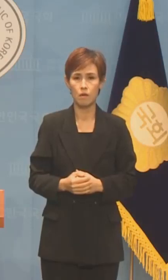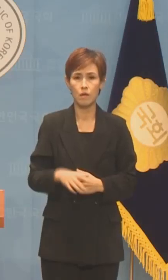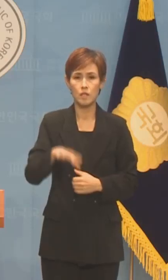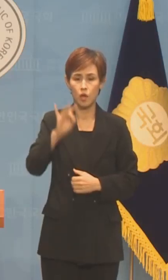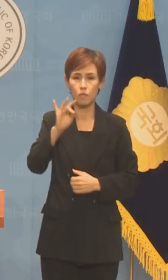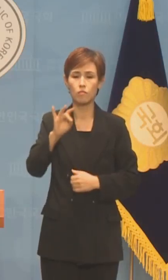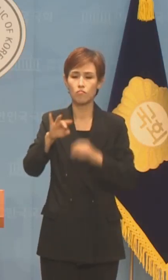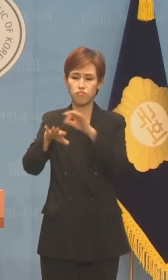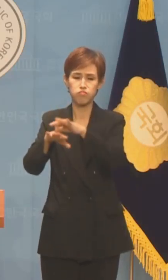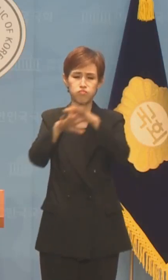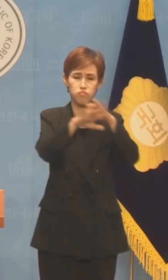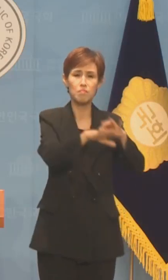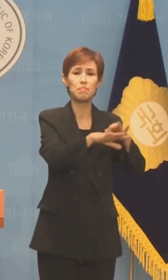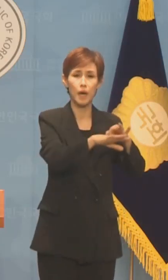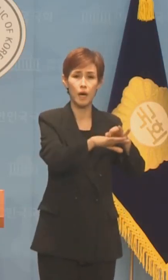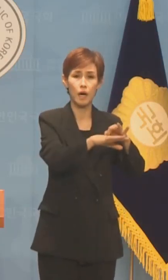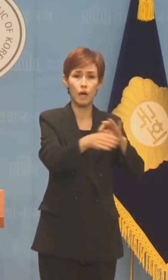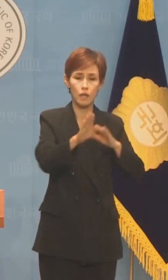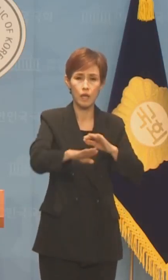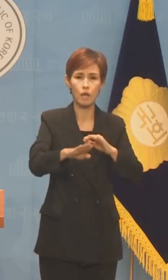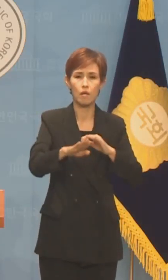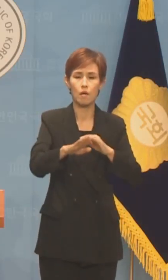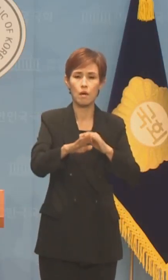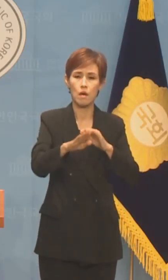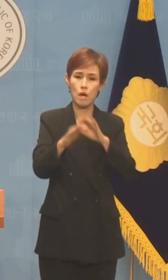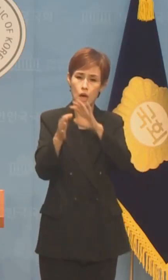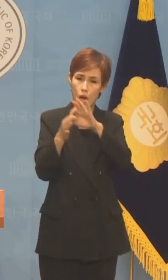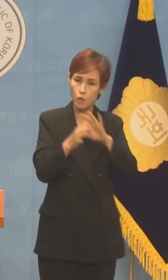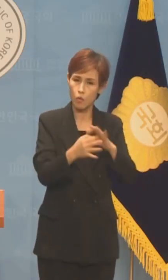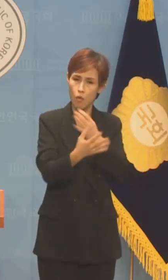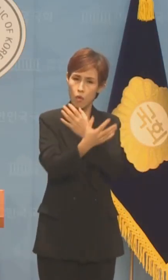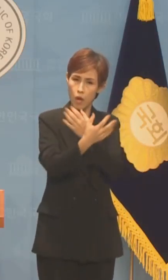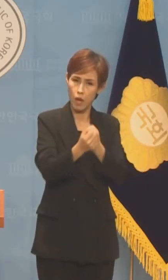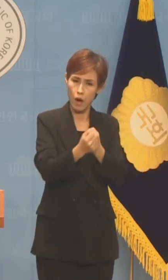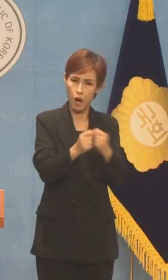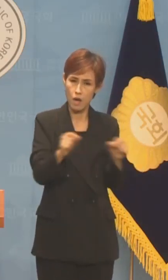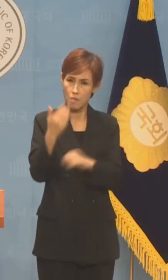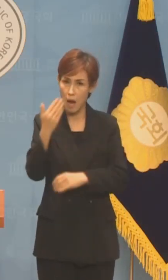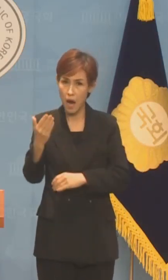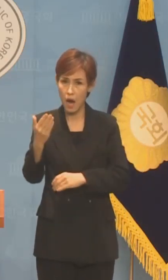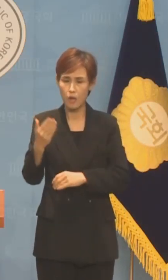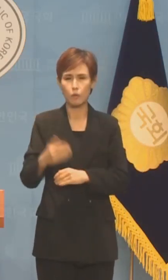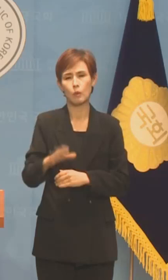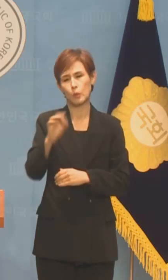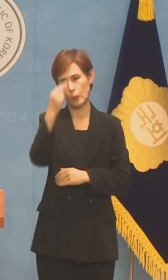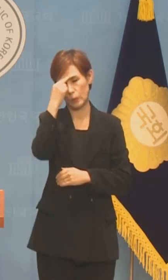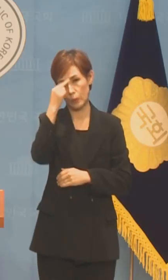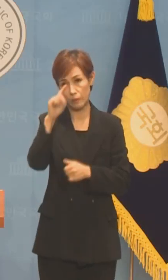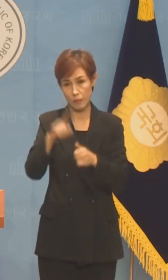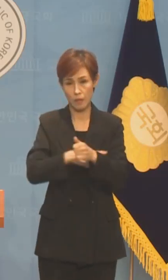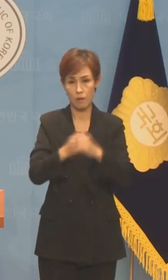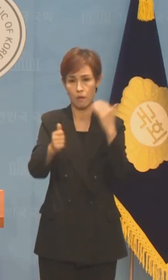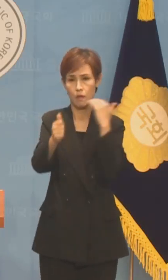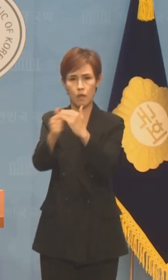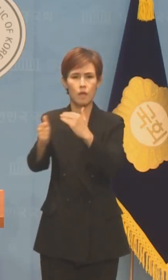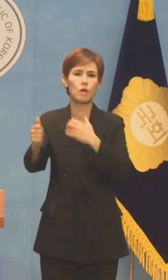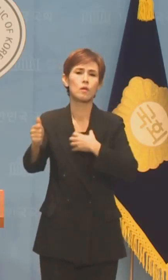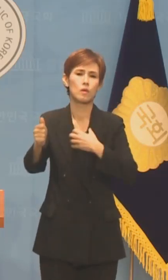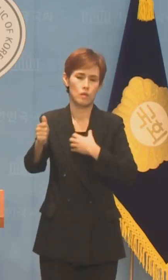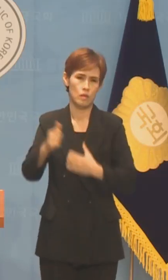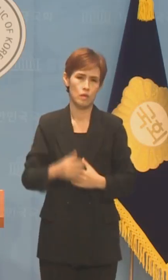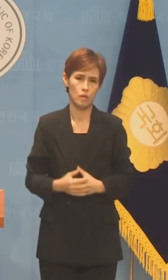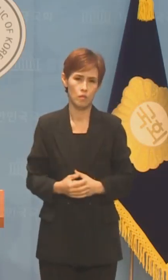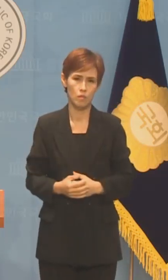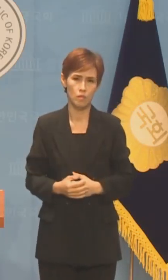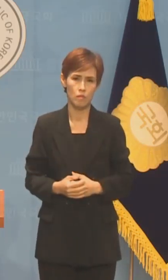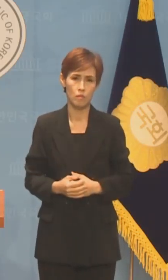고용 승계가 이뤄지더라도 연장 계약이 불확실하고 적자를 이유로 노동자를 해고할 수도 있습니다.